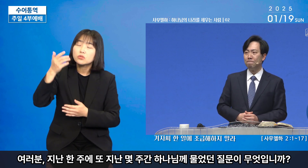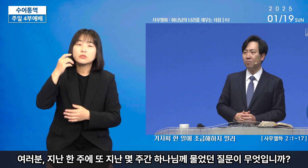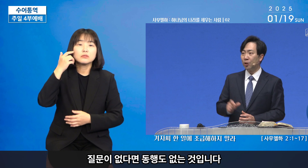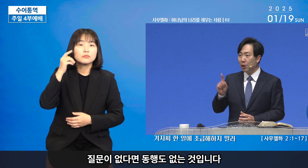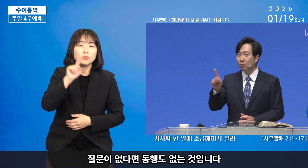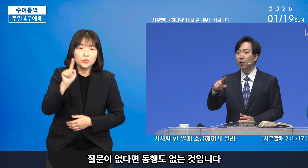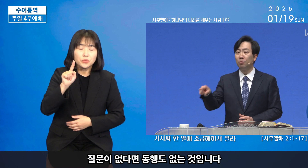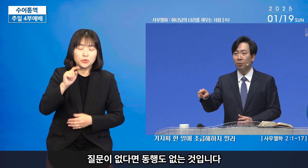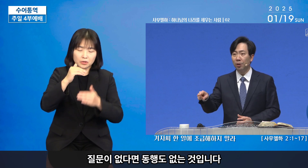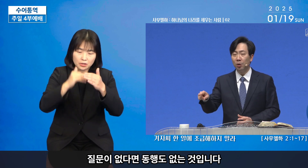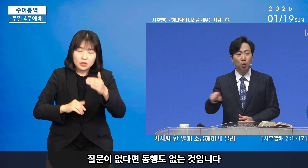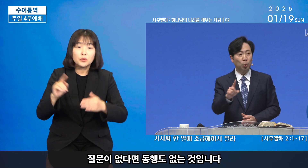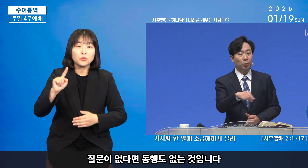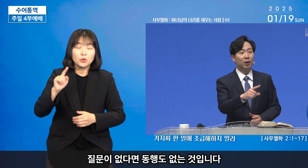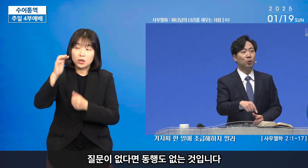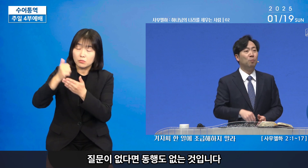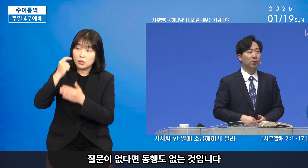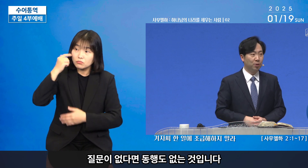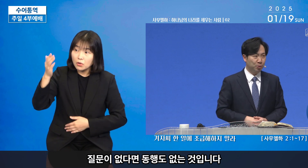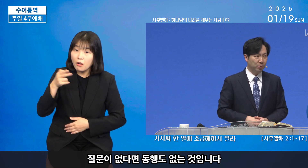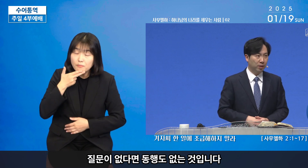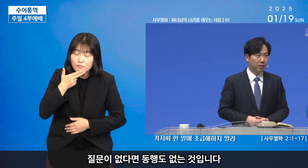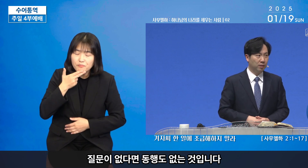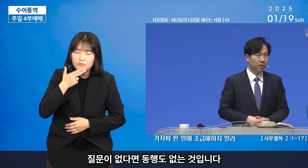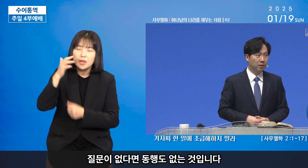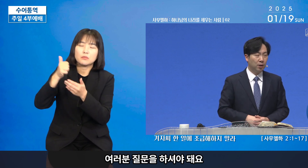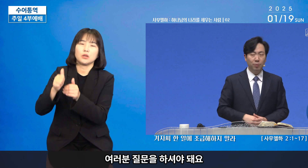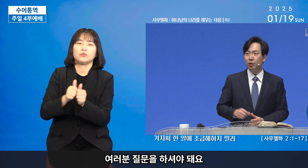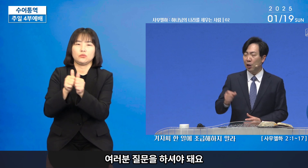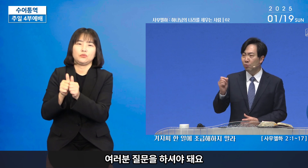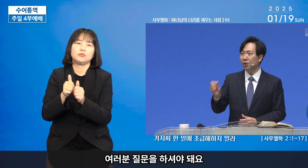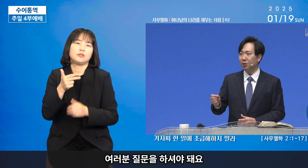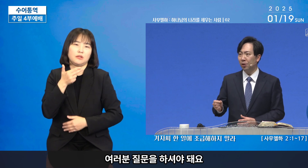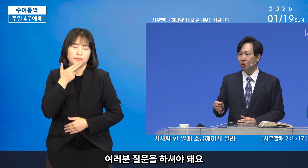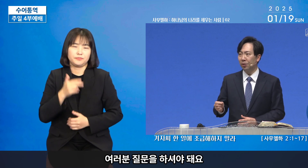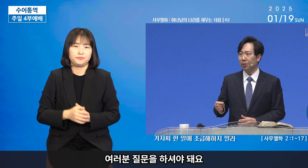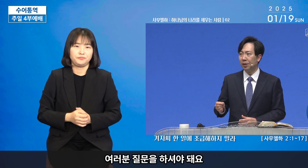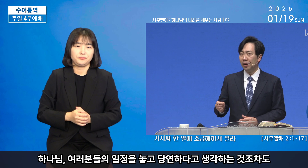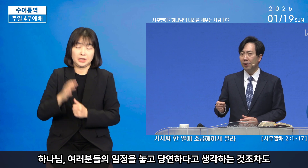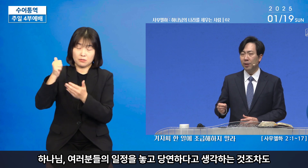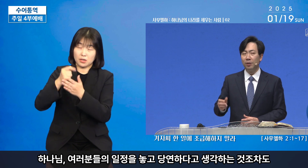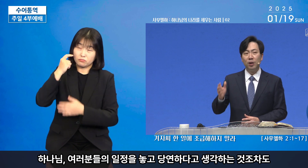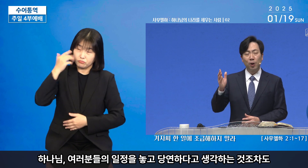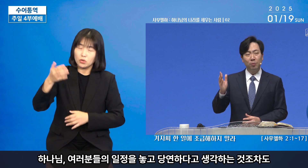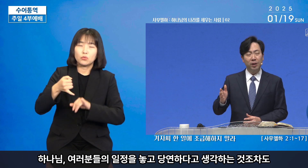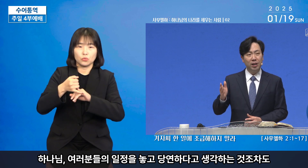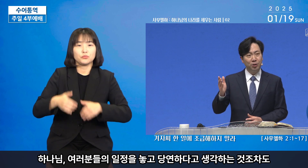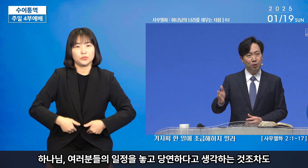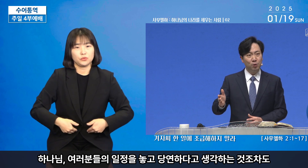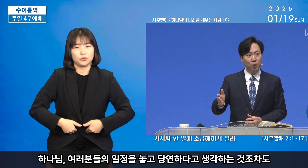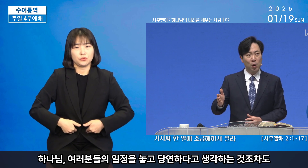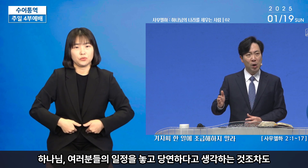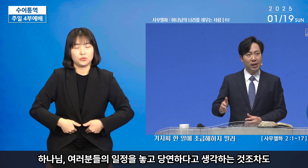무엇입니까? 질문이 없다면 동행도 없는 것입니다. 여러분, 질문을 하셔야 돼요. 하나님,